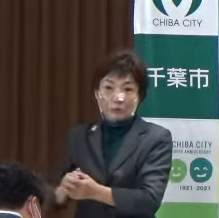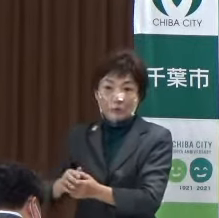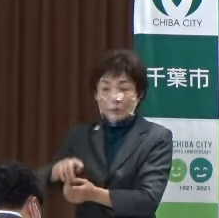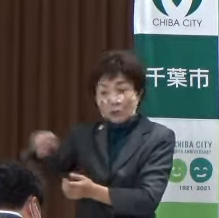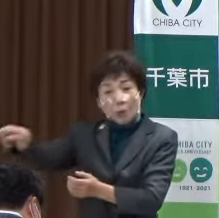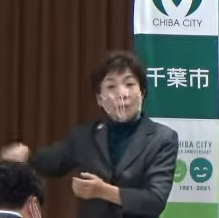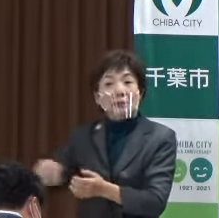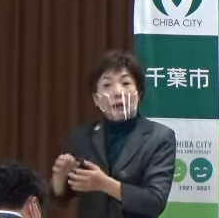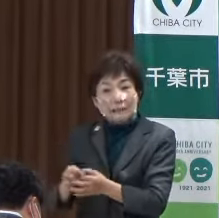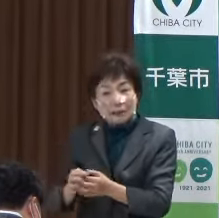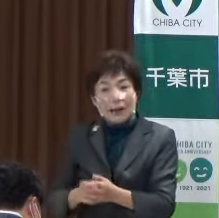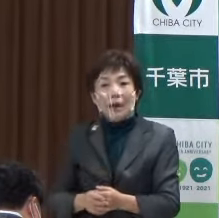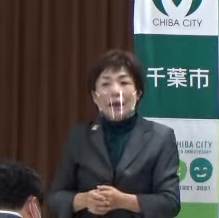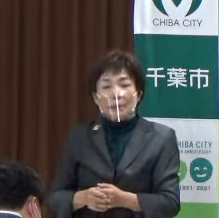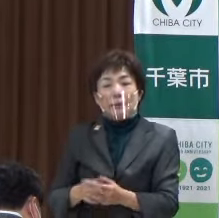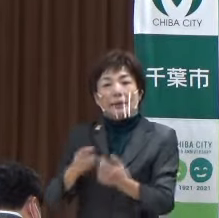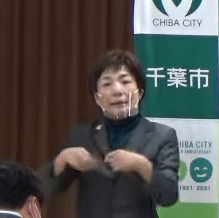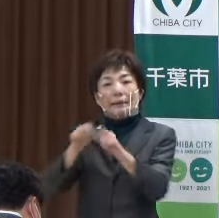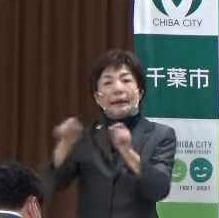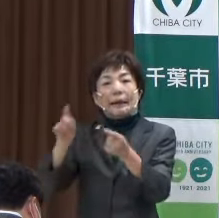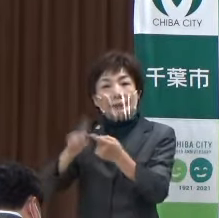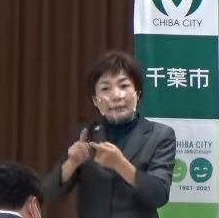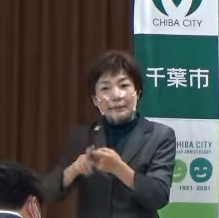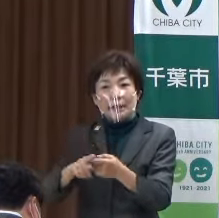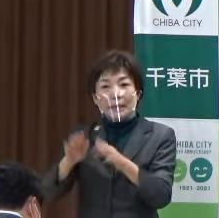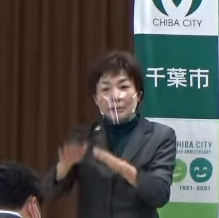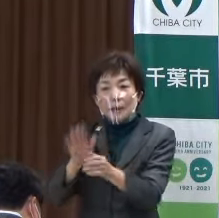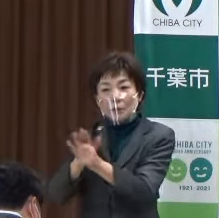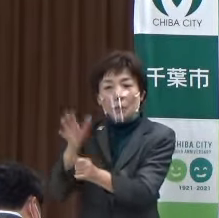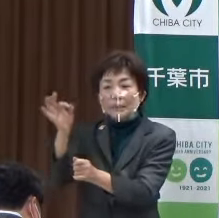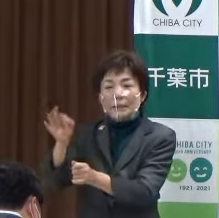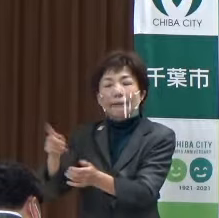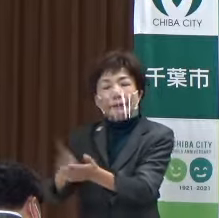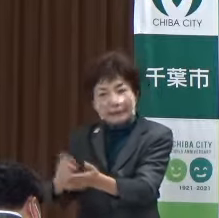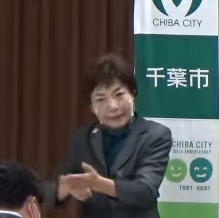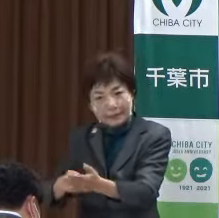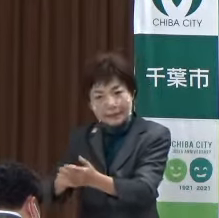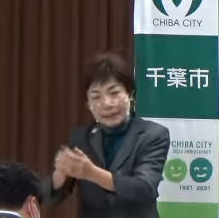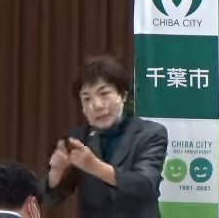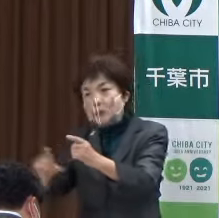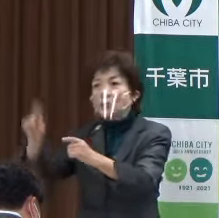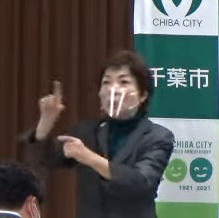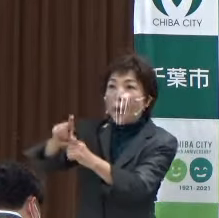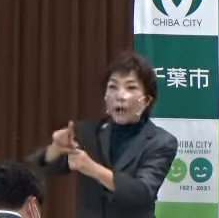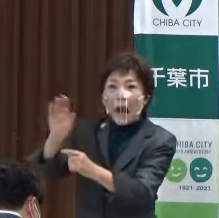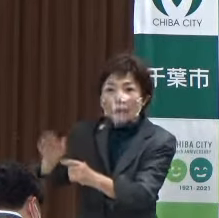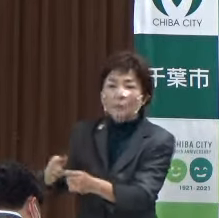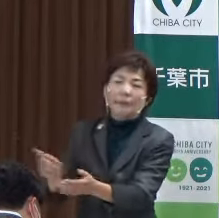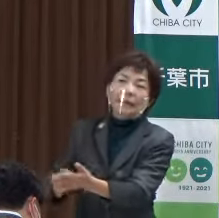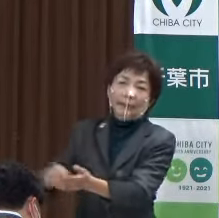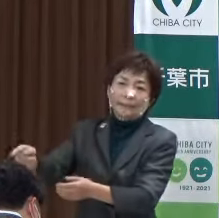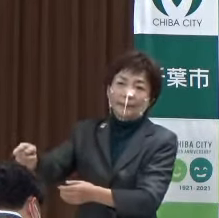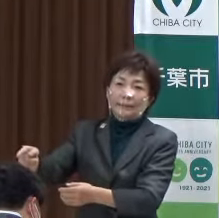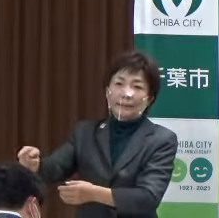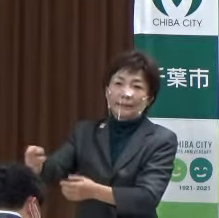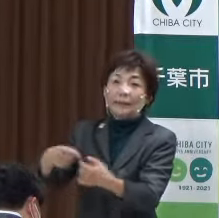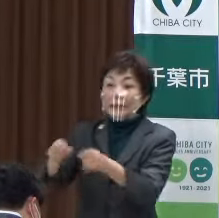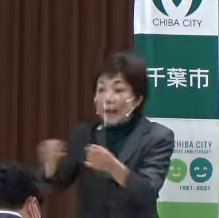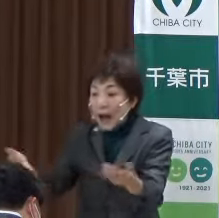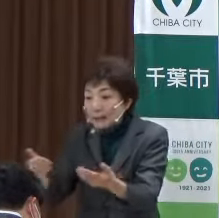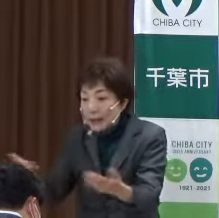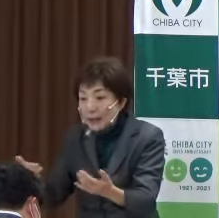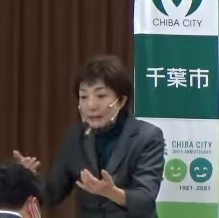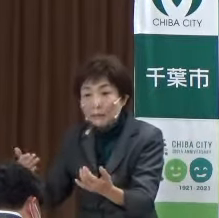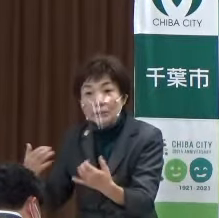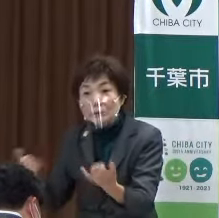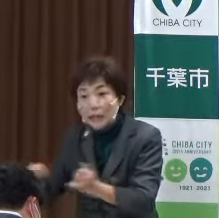関してはですね、結果的に今の協力金では十分ではない、増額されたとしても十分ではない、結果的に働いている方